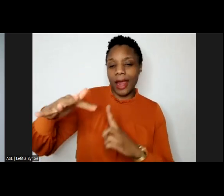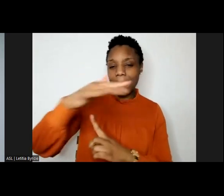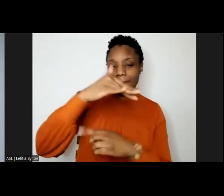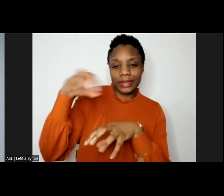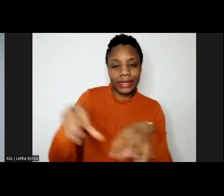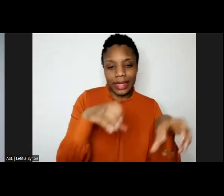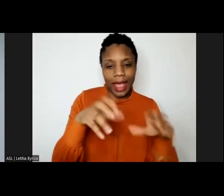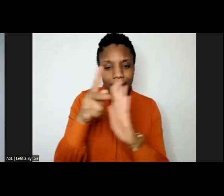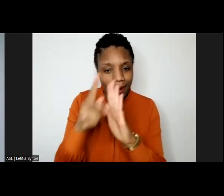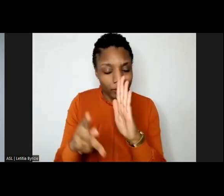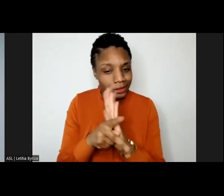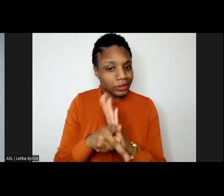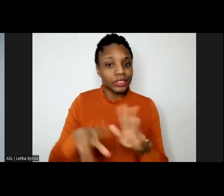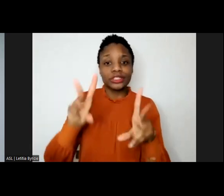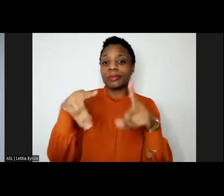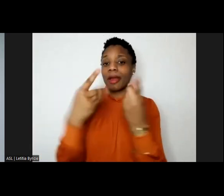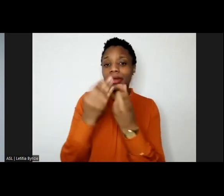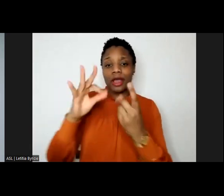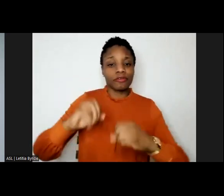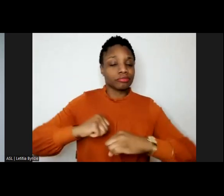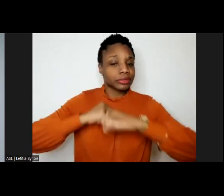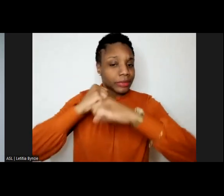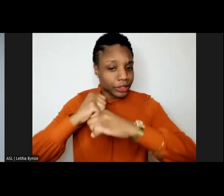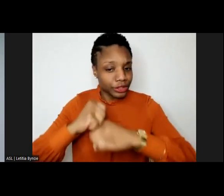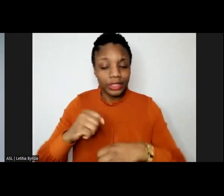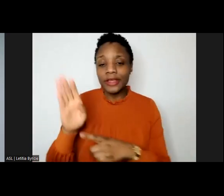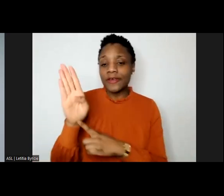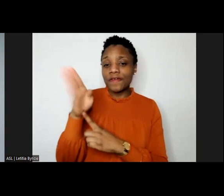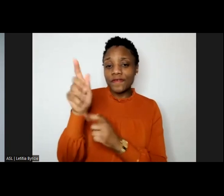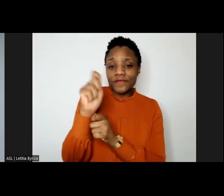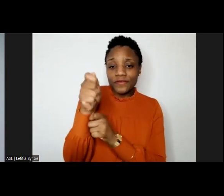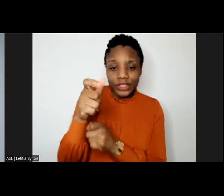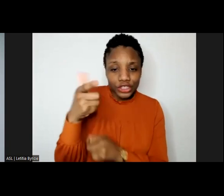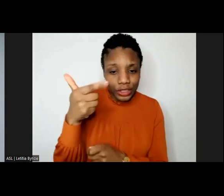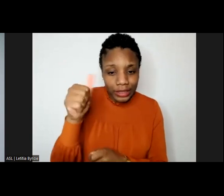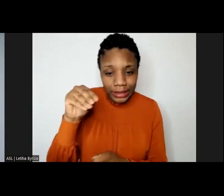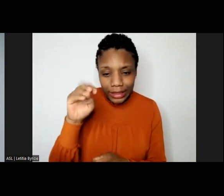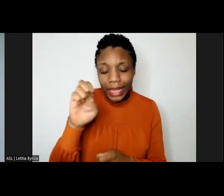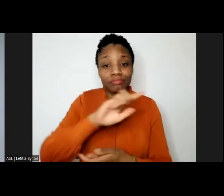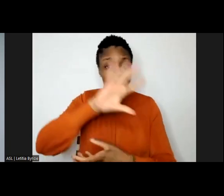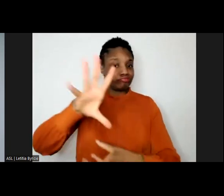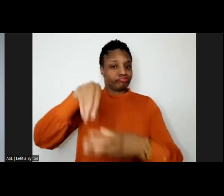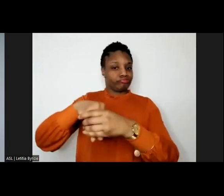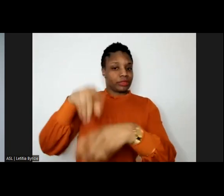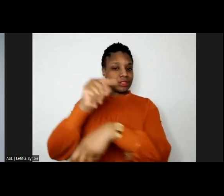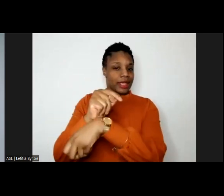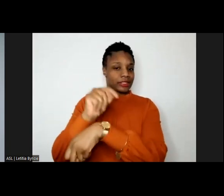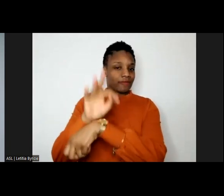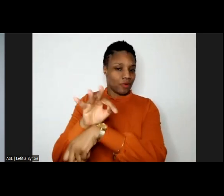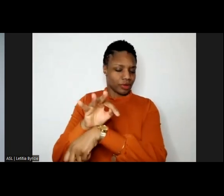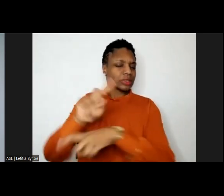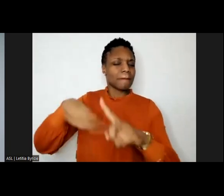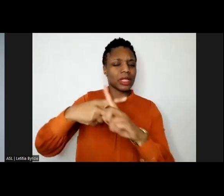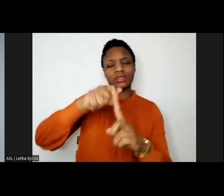varias oficinas que incluyen el departamento de protección ambiental todos ellos